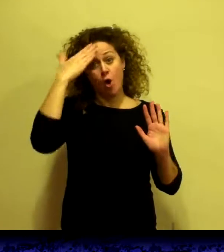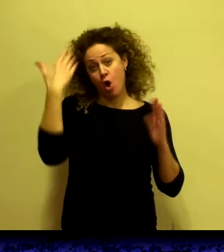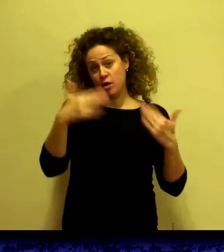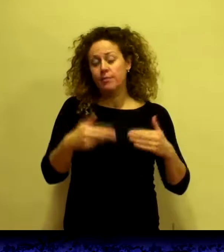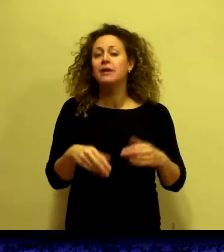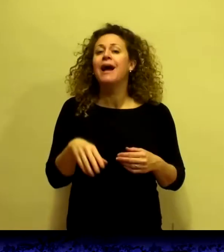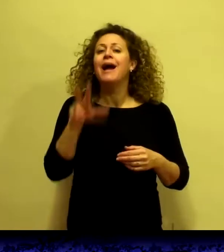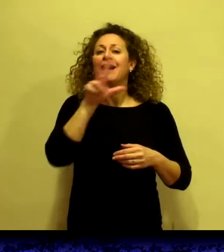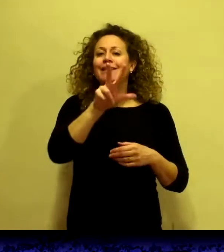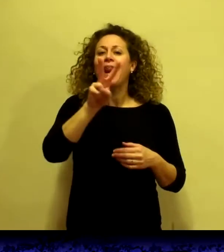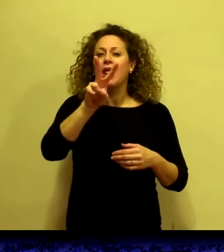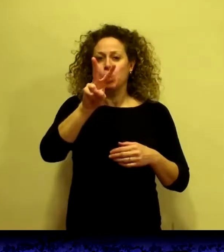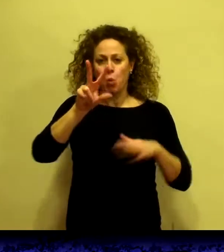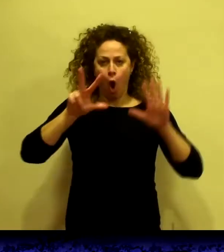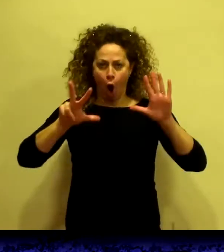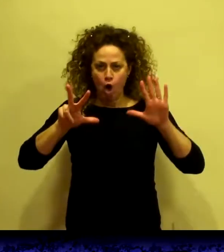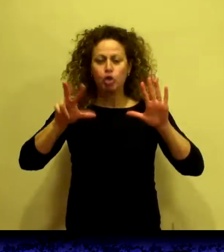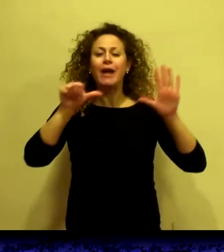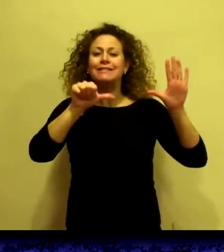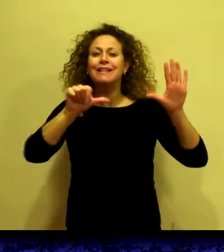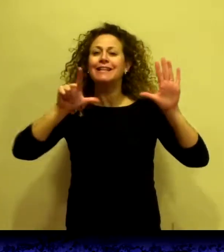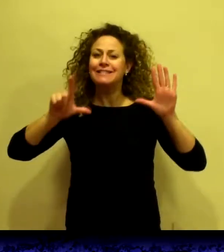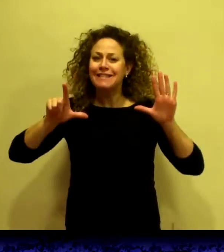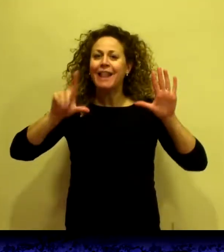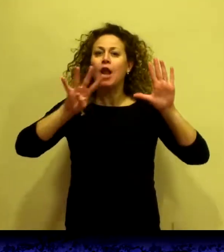imparato. È